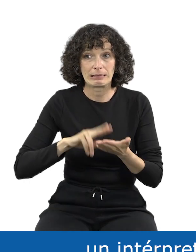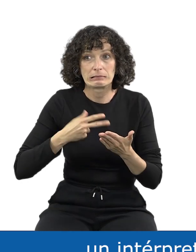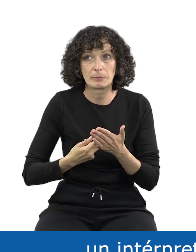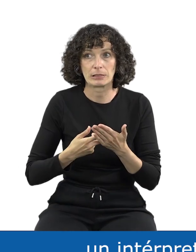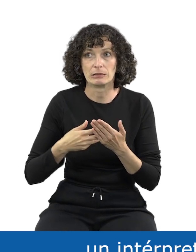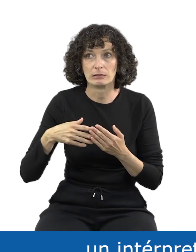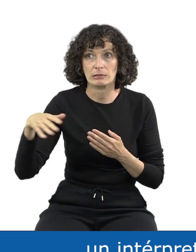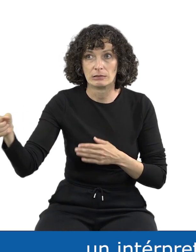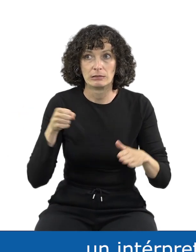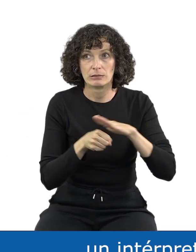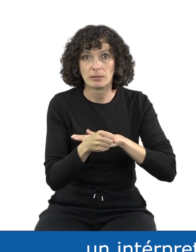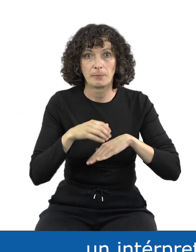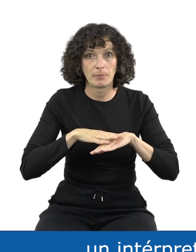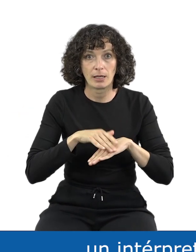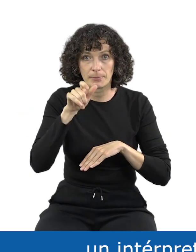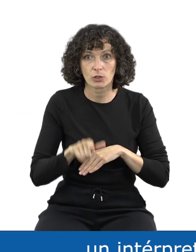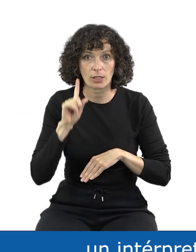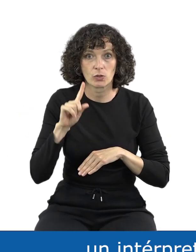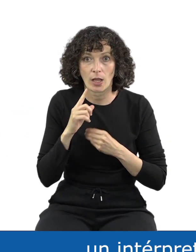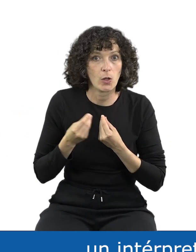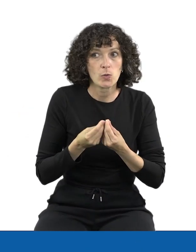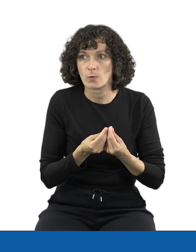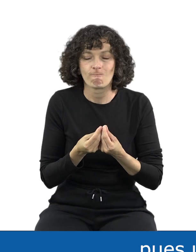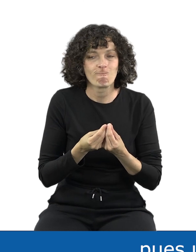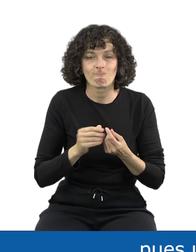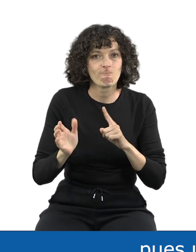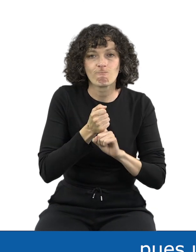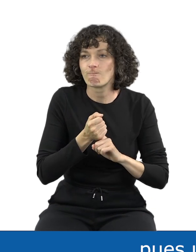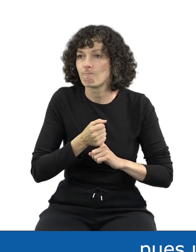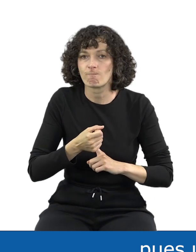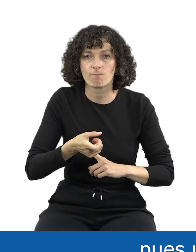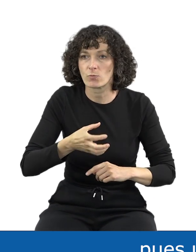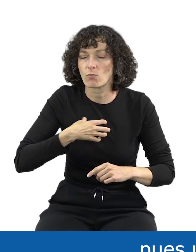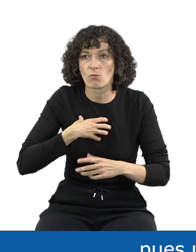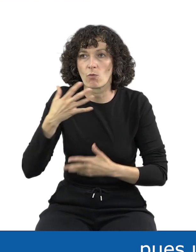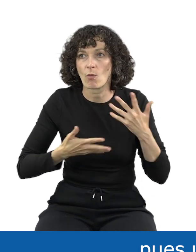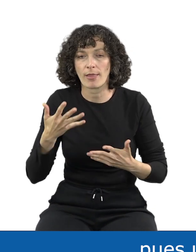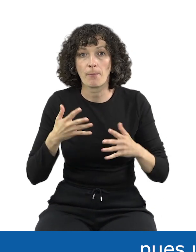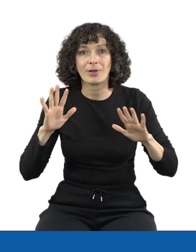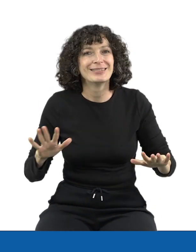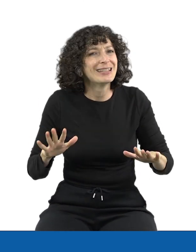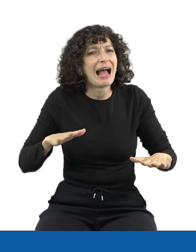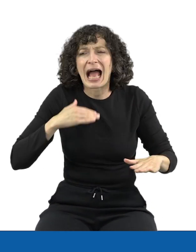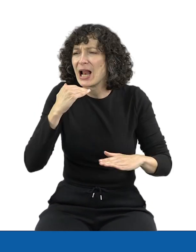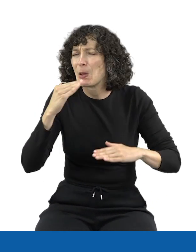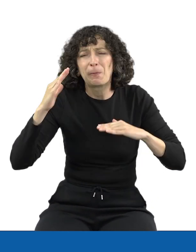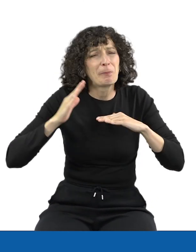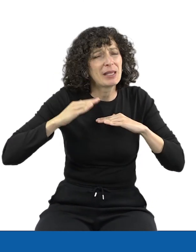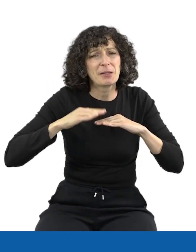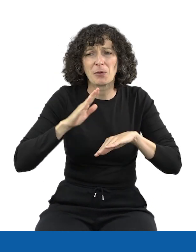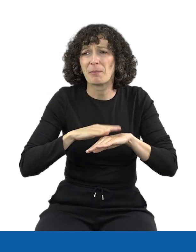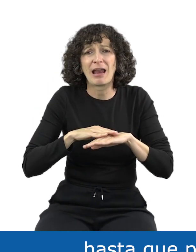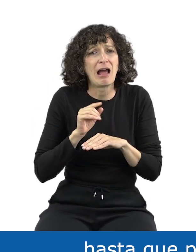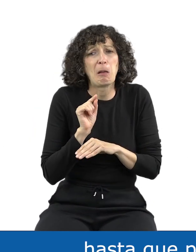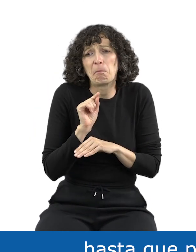un intérprete de lengua de signos para que pueda acompañar a este paciente sordo, pues una base mínima para poder atenderle en esos primeros minutos de